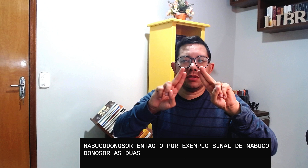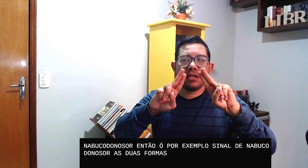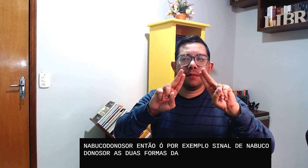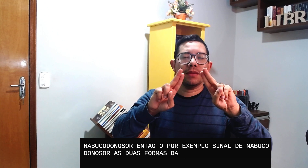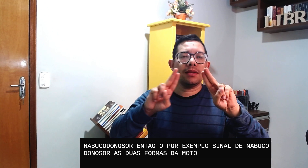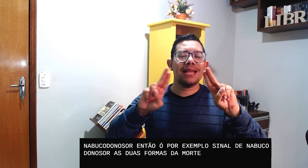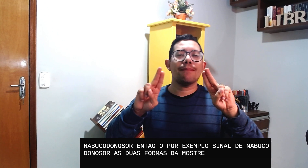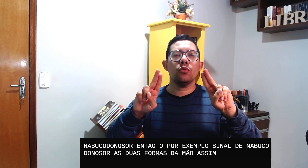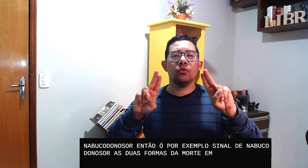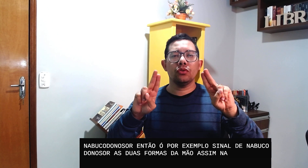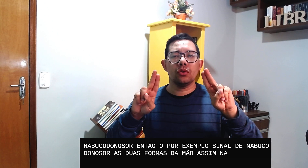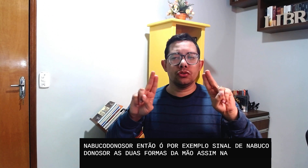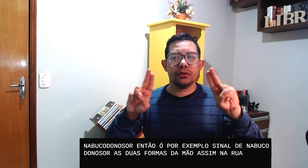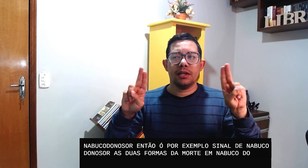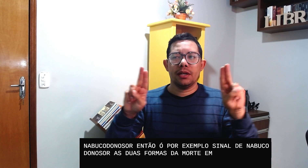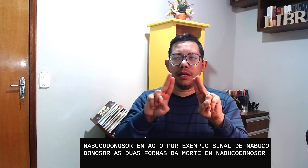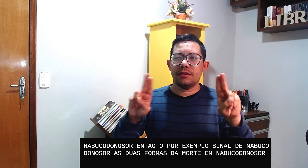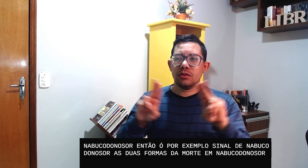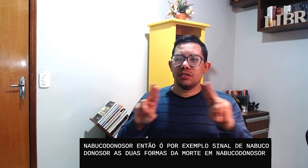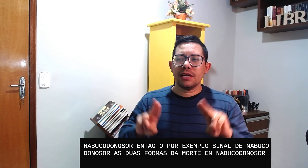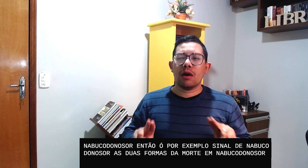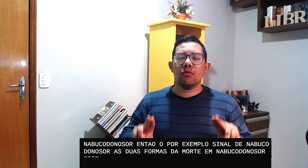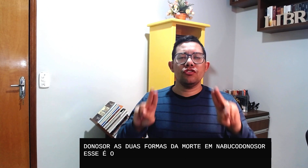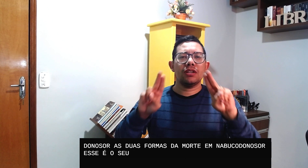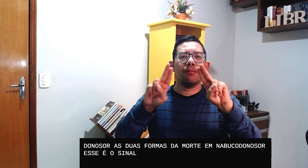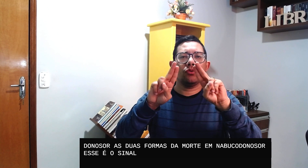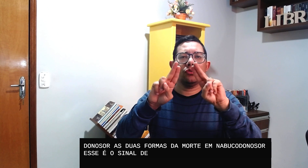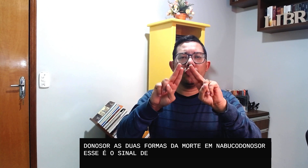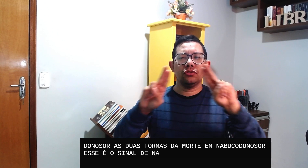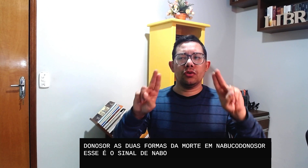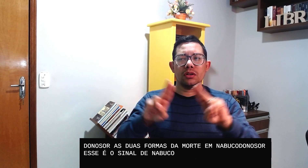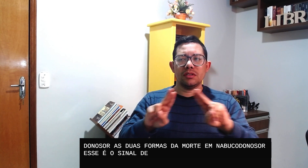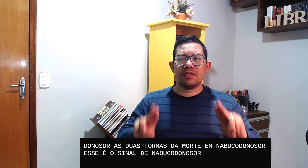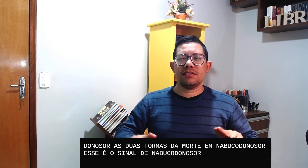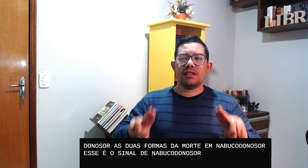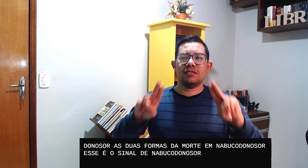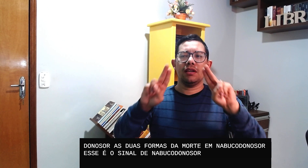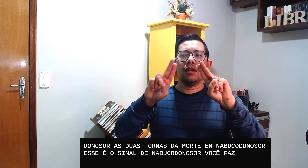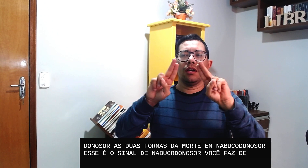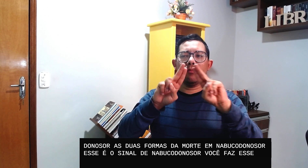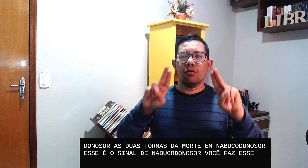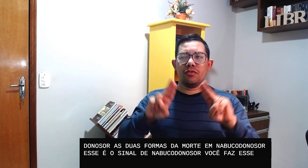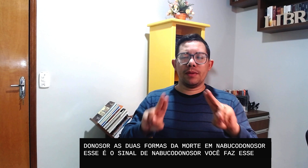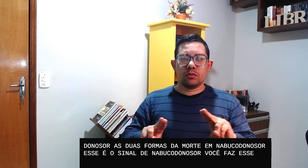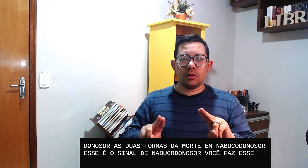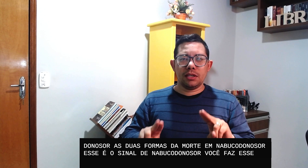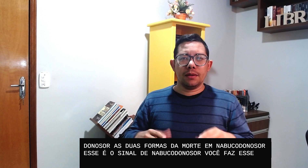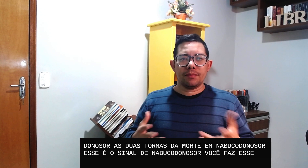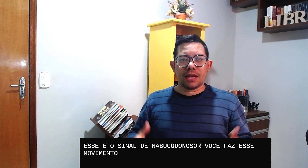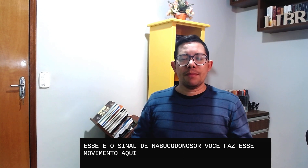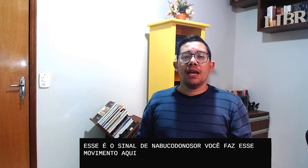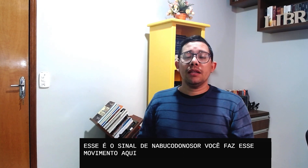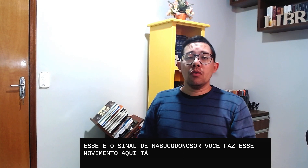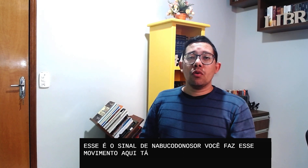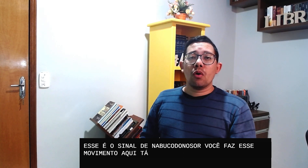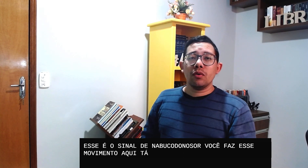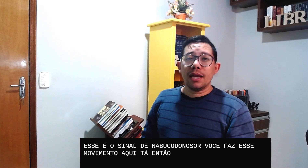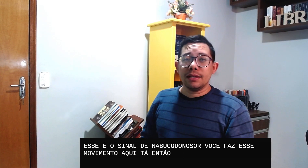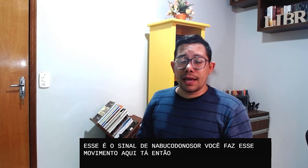assim, Nabucodonosor. Esse é o sinal de Nabucodonosor. Ó, você faz esse movimento aqui, tá? Então, qual que é a